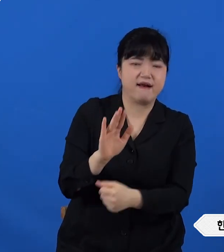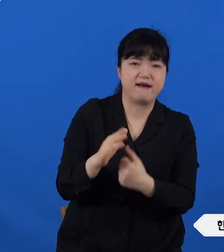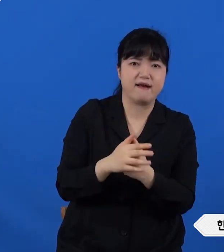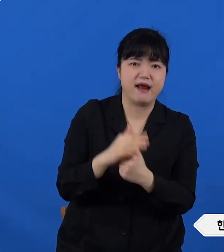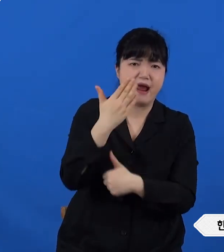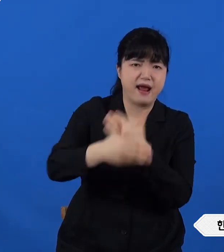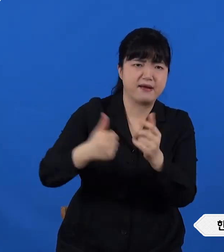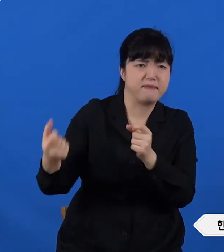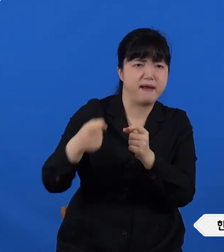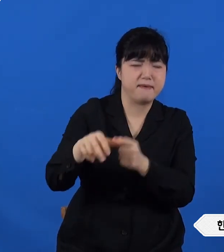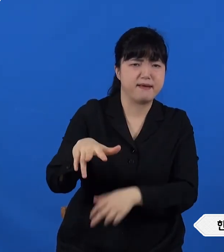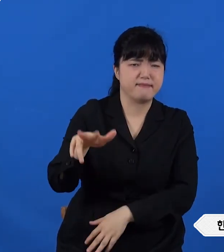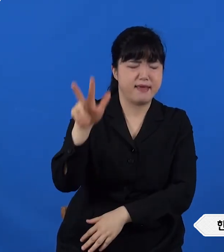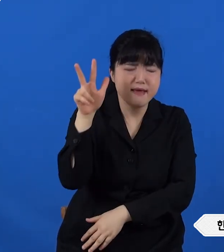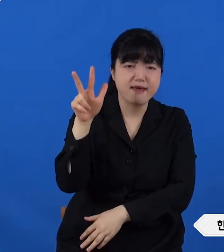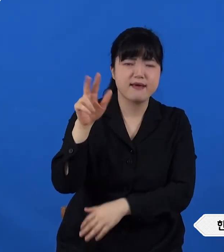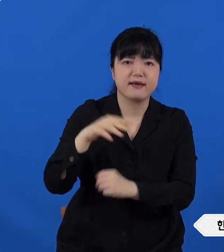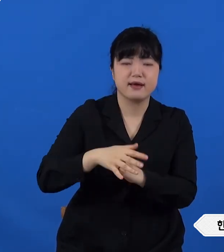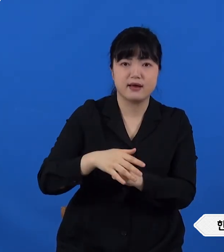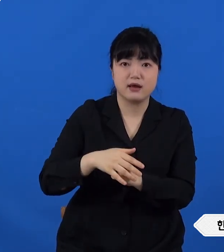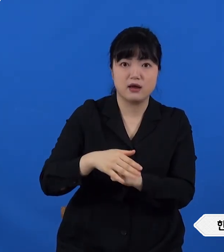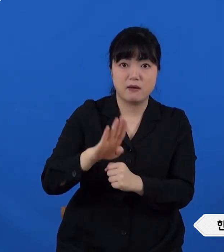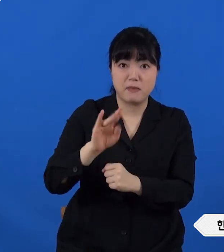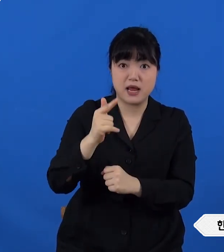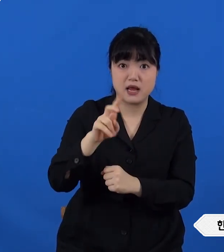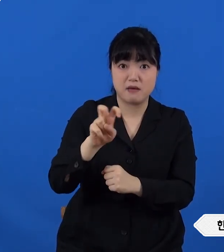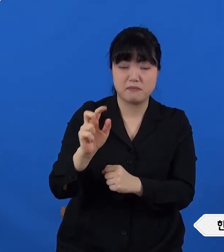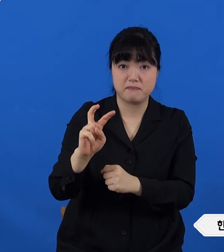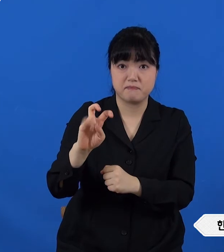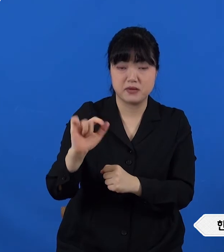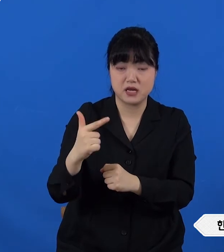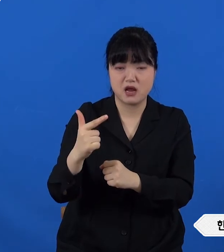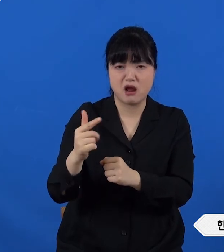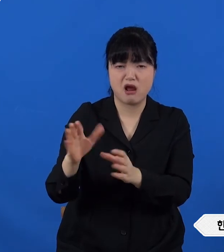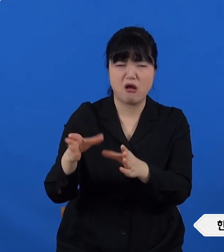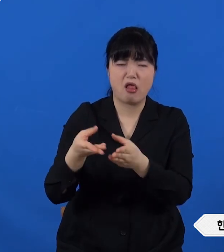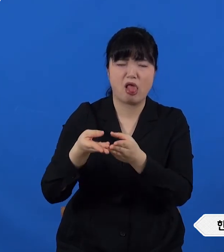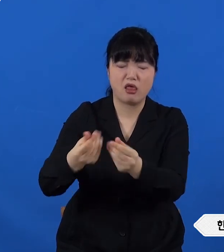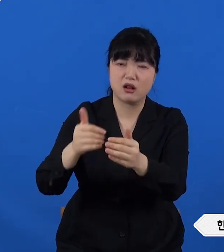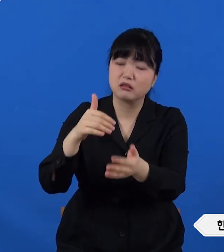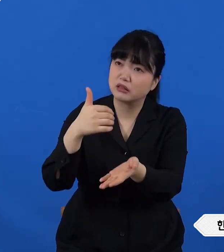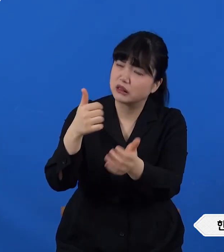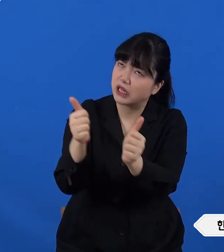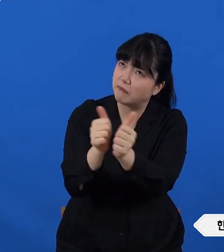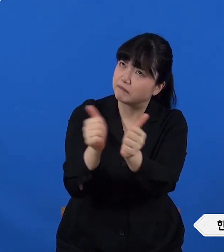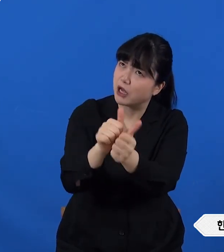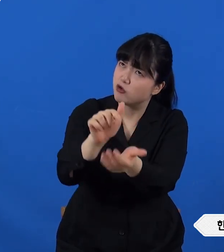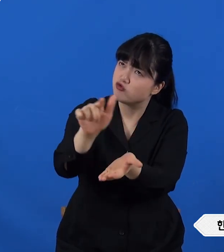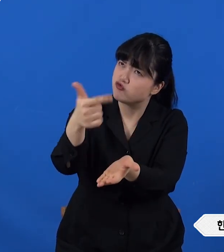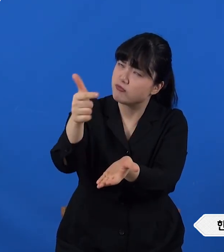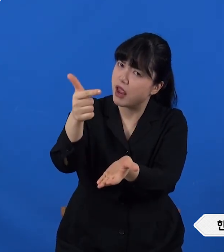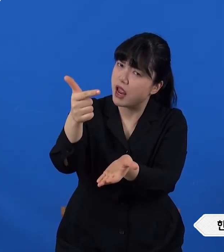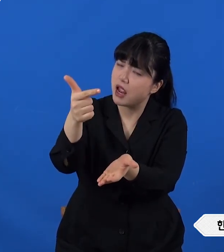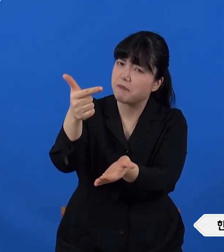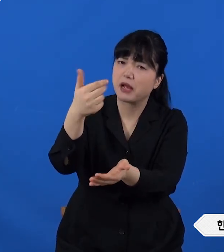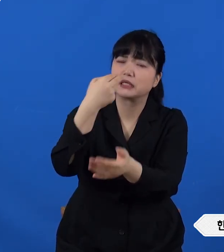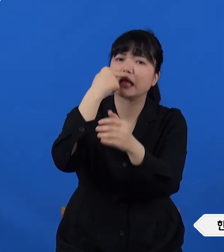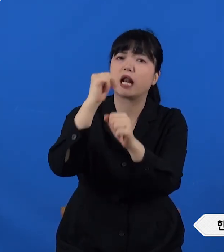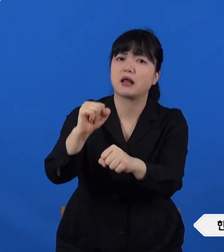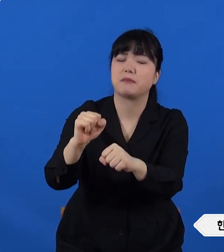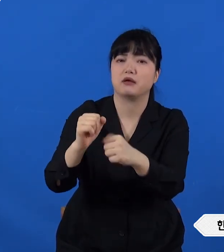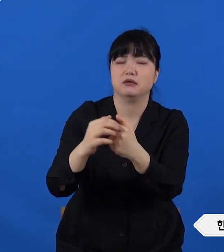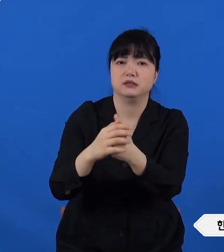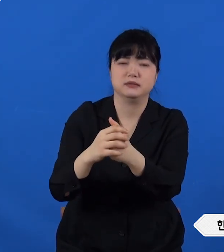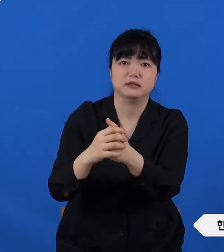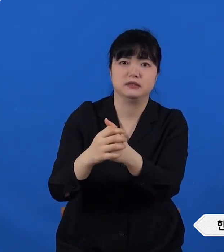그리고는 전쟁을 하는데 베냐민이 몰살을 당하고 남자 600명만 살아가지고 도망을 쳤습니다.